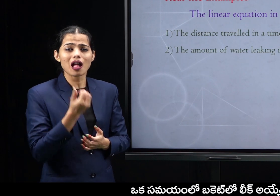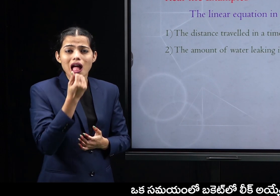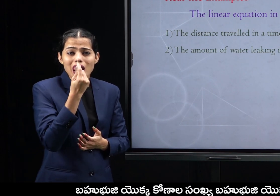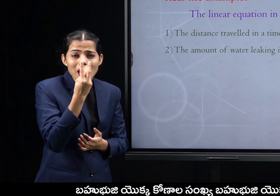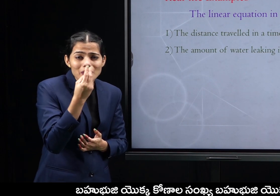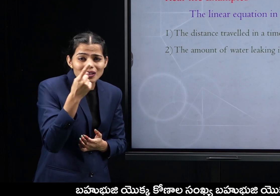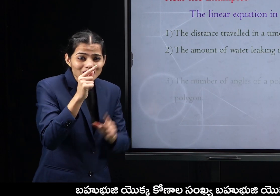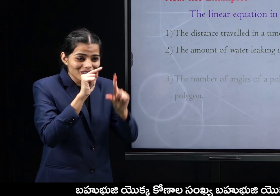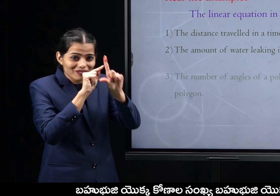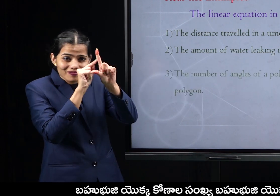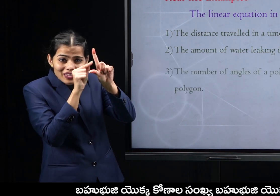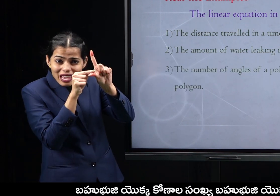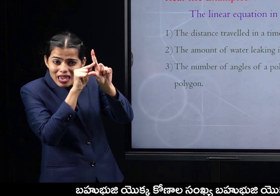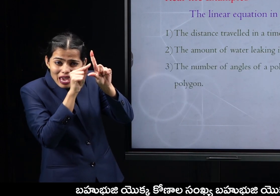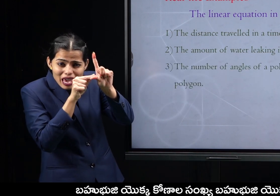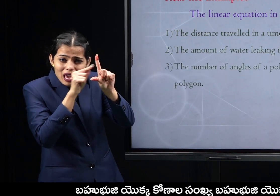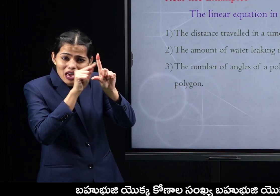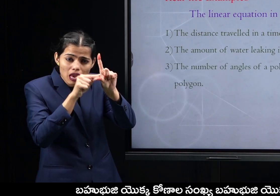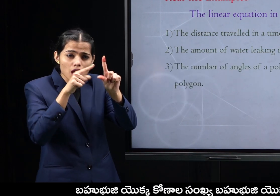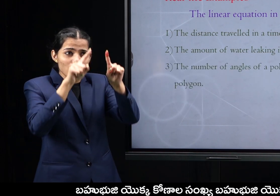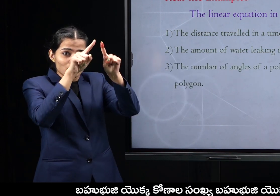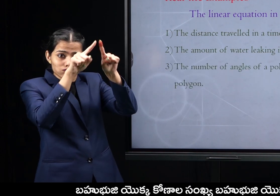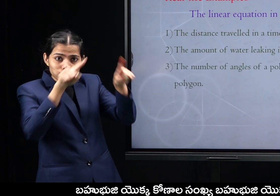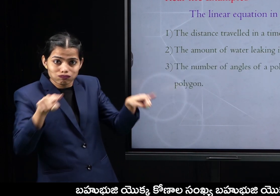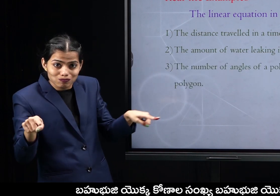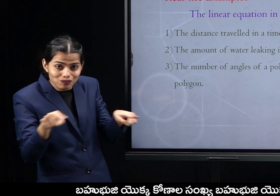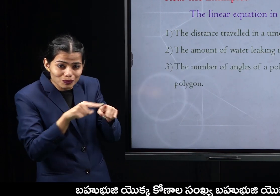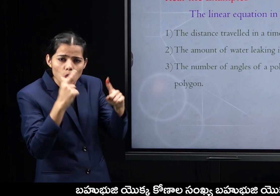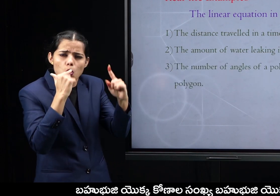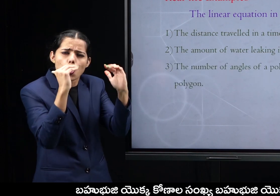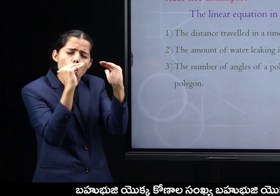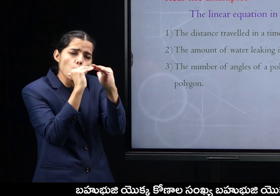బహుభుజి యొక్క కోణాల సంఖ్య బహుభుజి యొక్క భుజాల సంఖ్యకు సమానం.